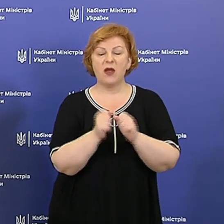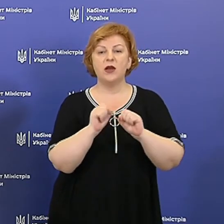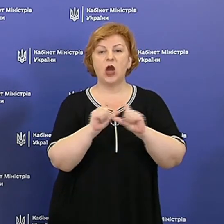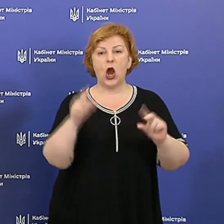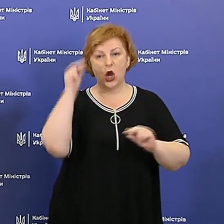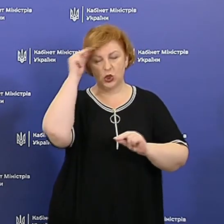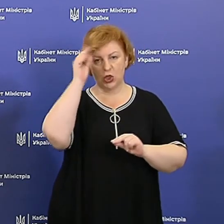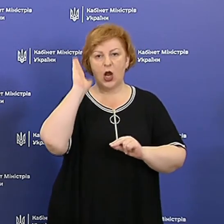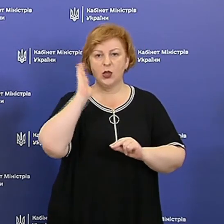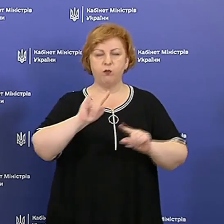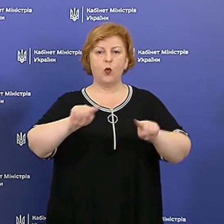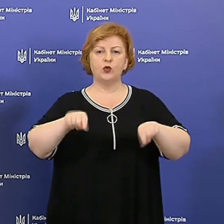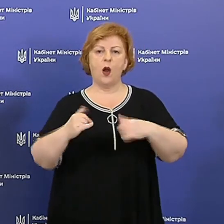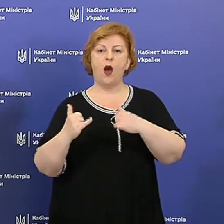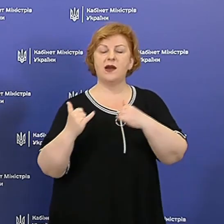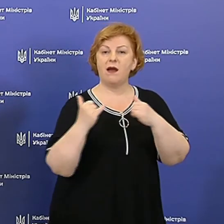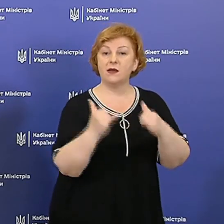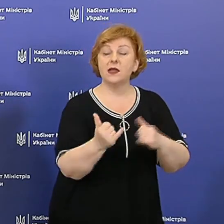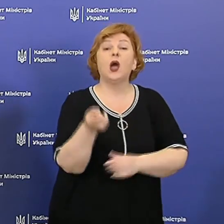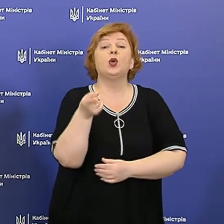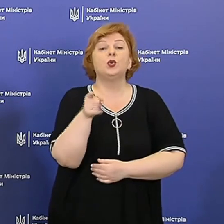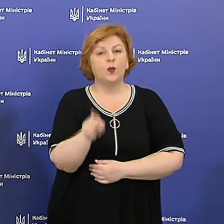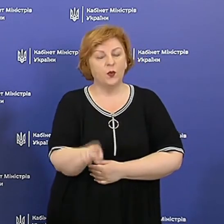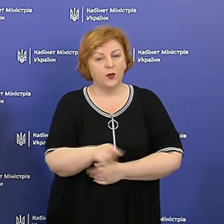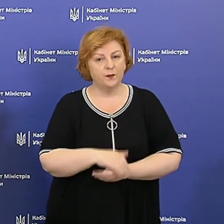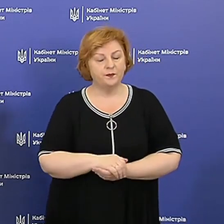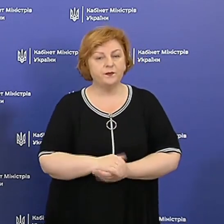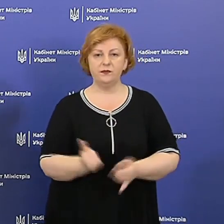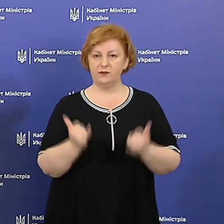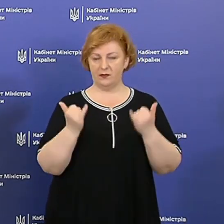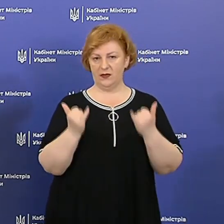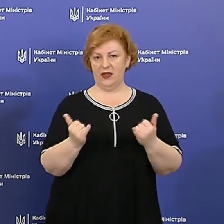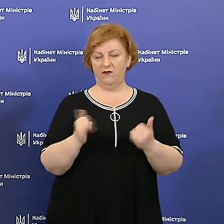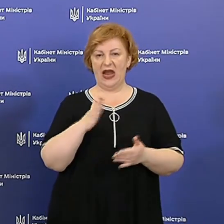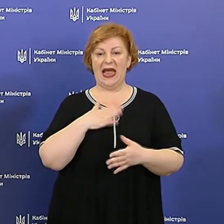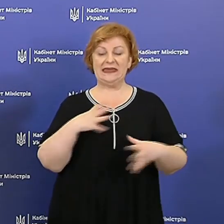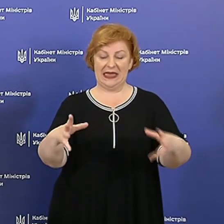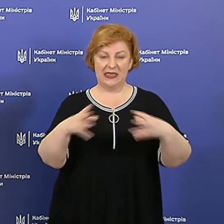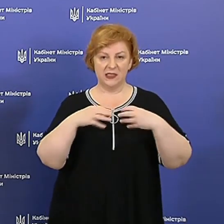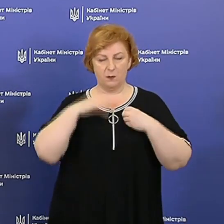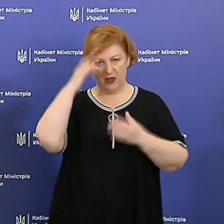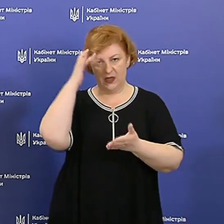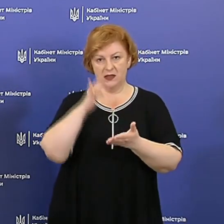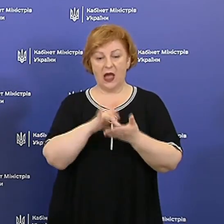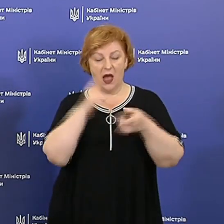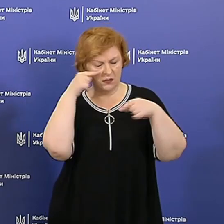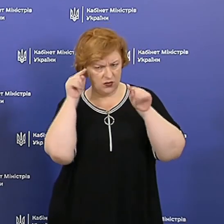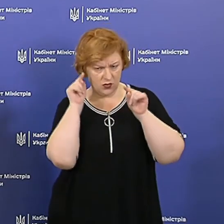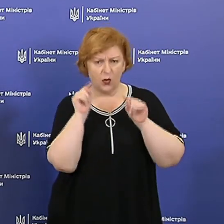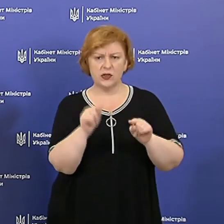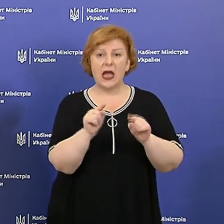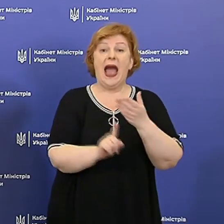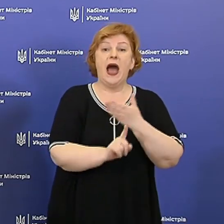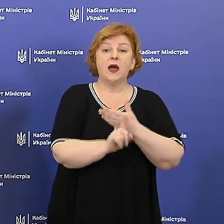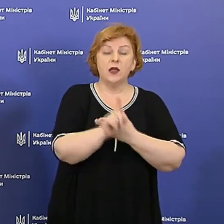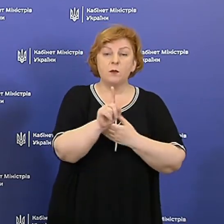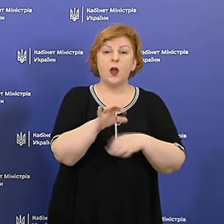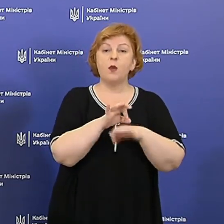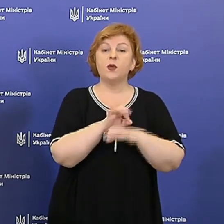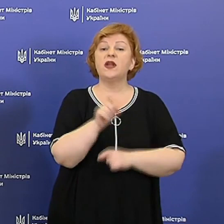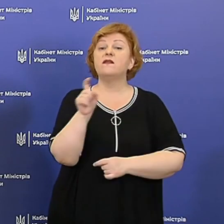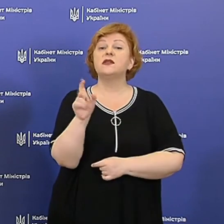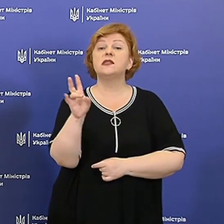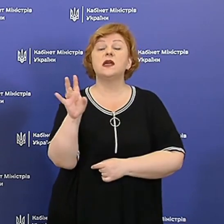шкіл буде організовано. Тому сьогодні наша спільна мета – зосередитись, розпочати проведення